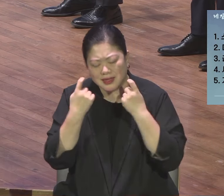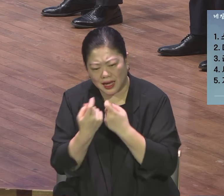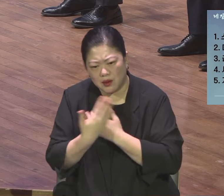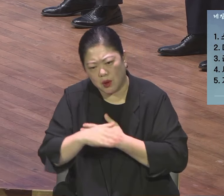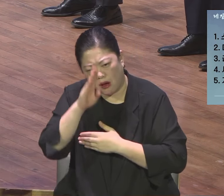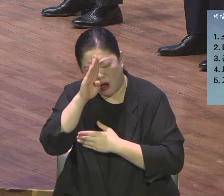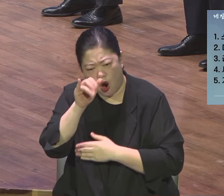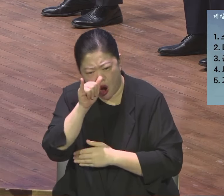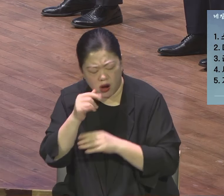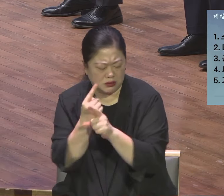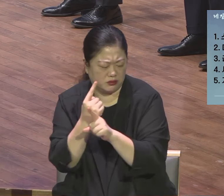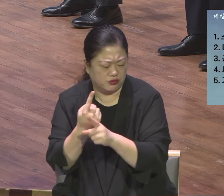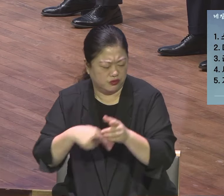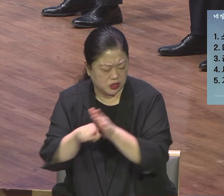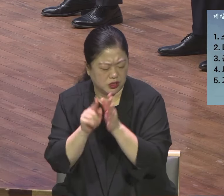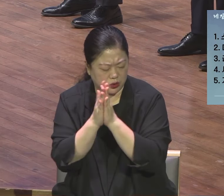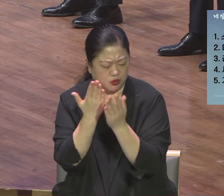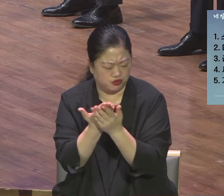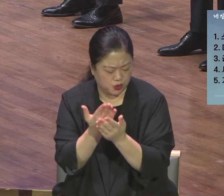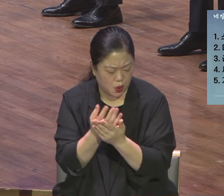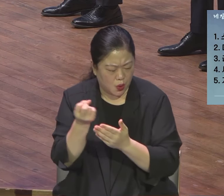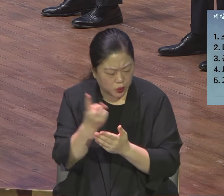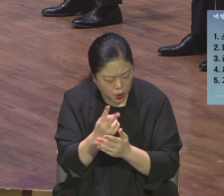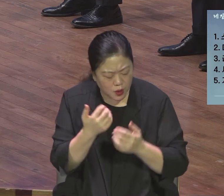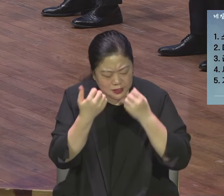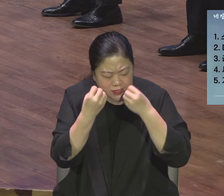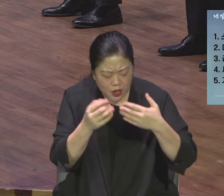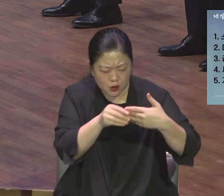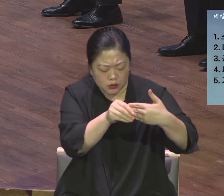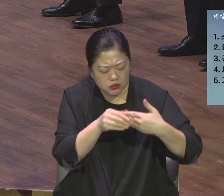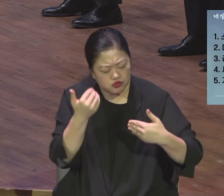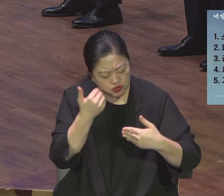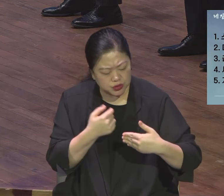외치고 기도하겠습니다. 주여!